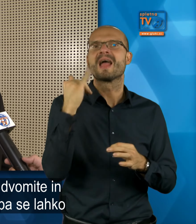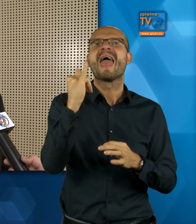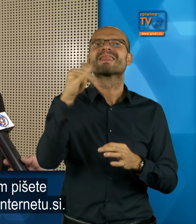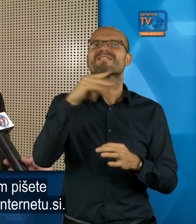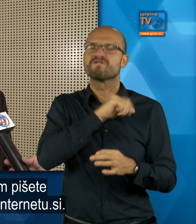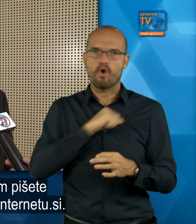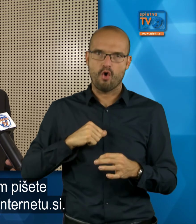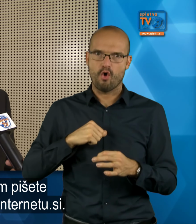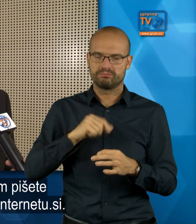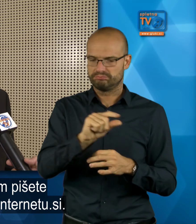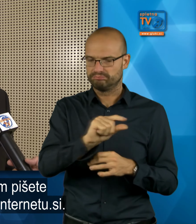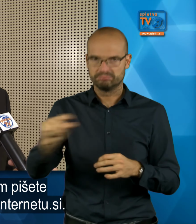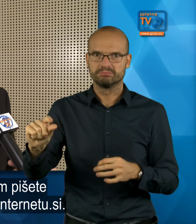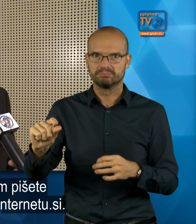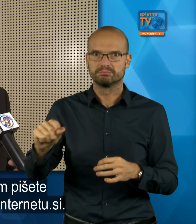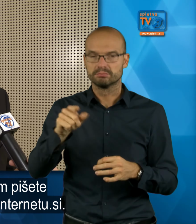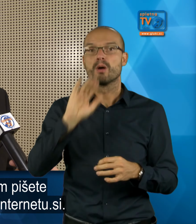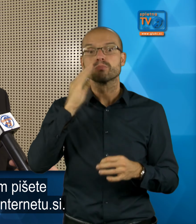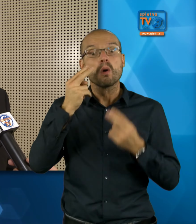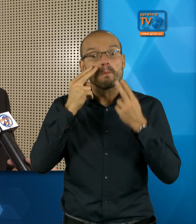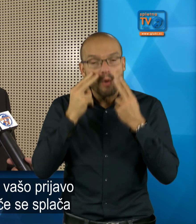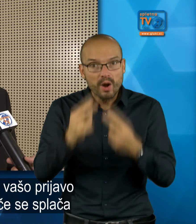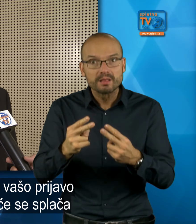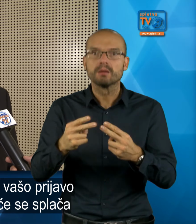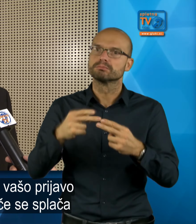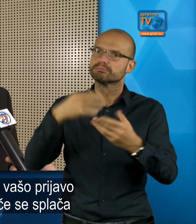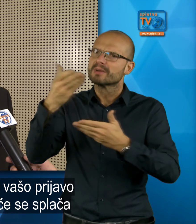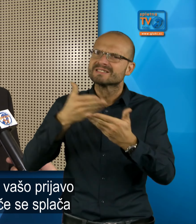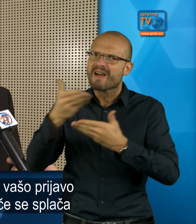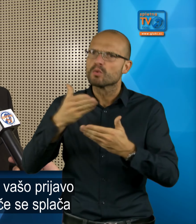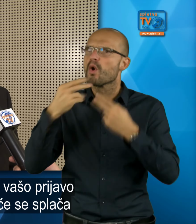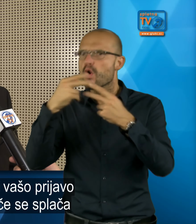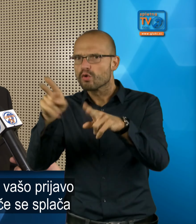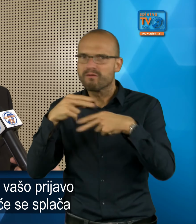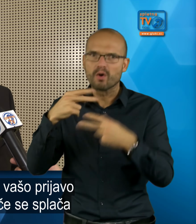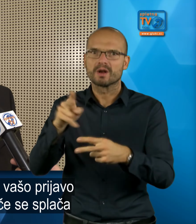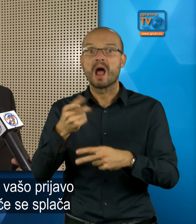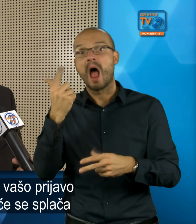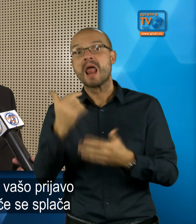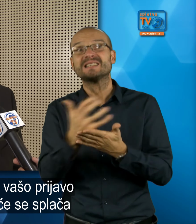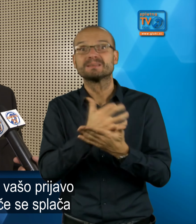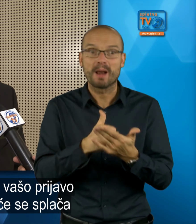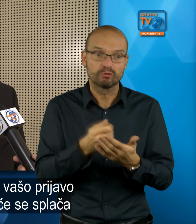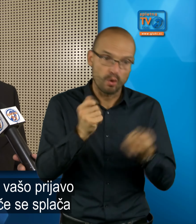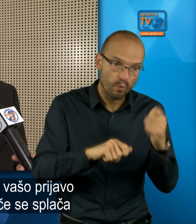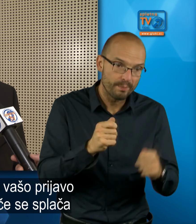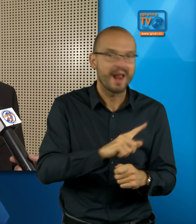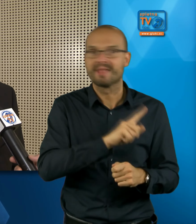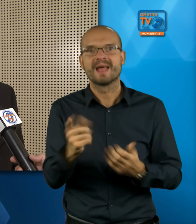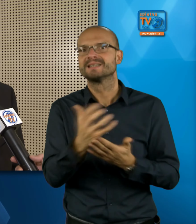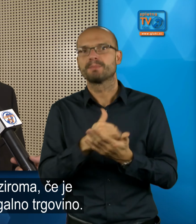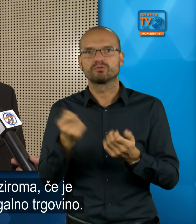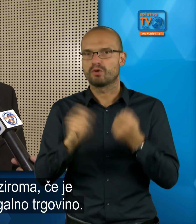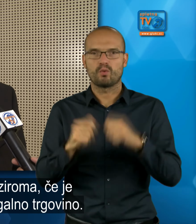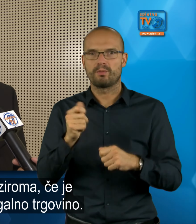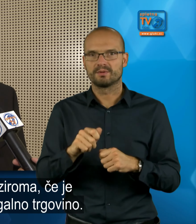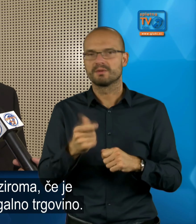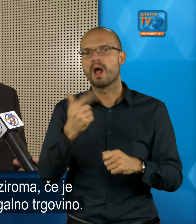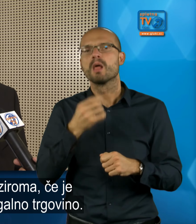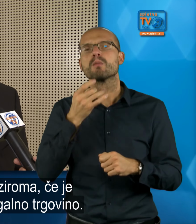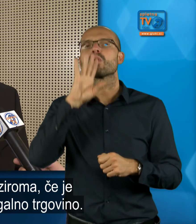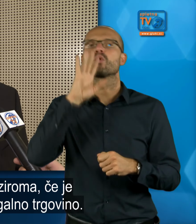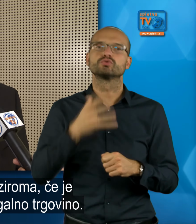nas obrnete info@varninainternetu.si in bomo pogledali in vam svetovali, ali se splača nakupovati tukaj